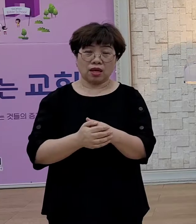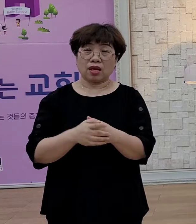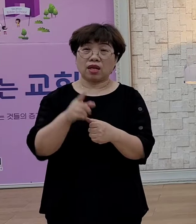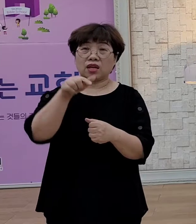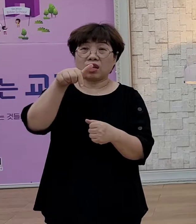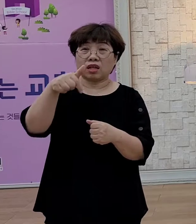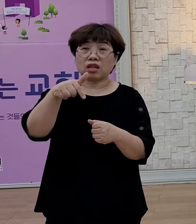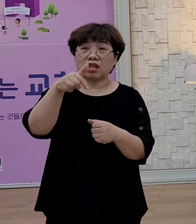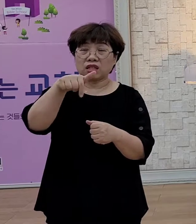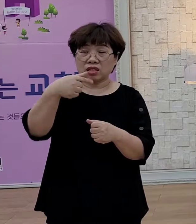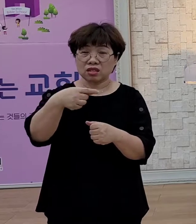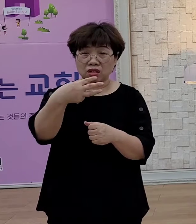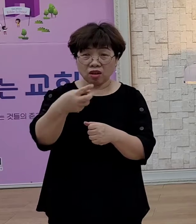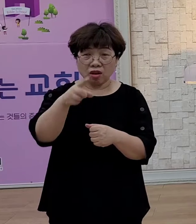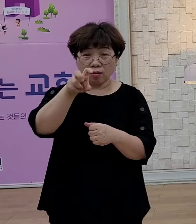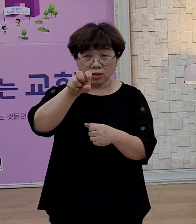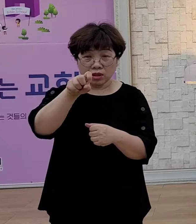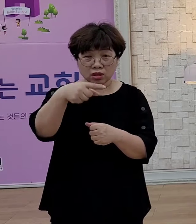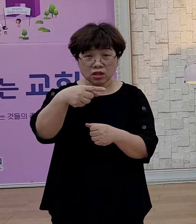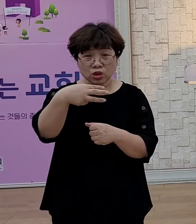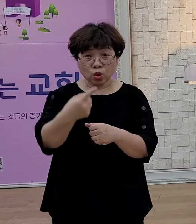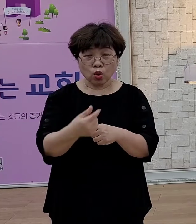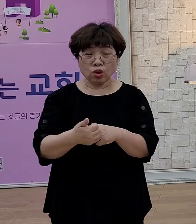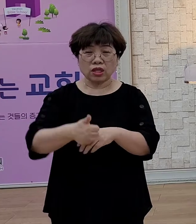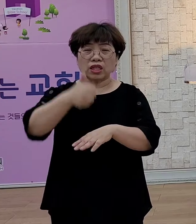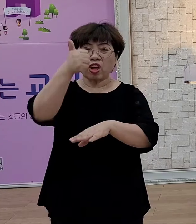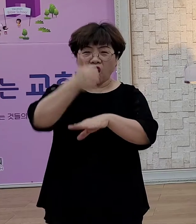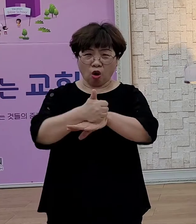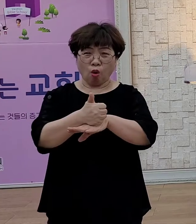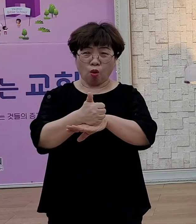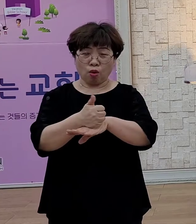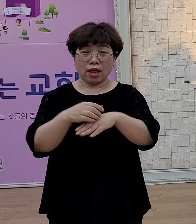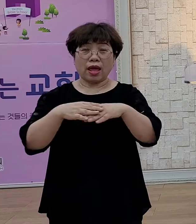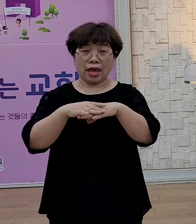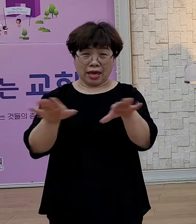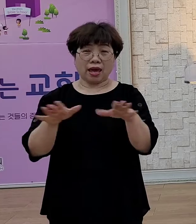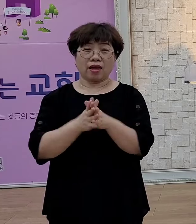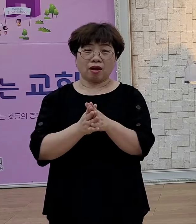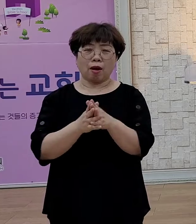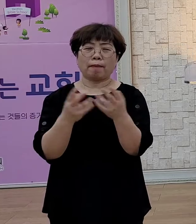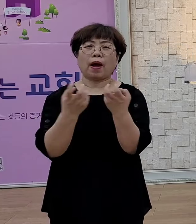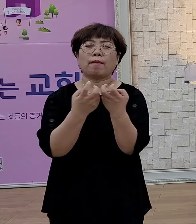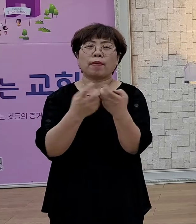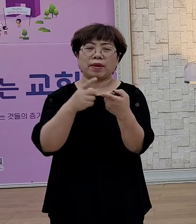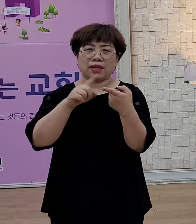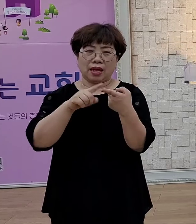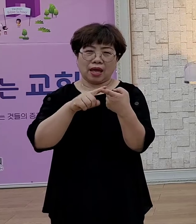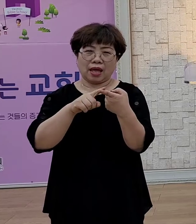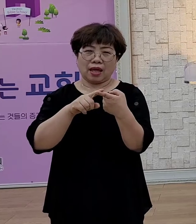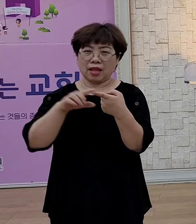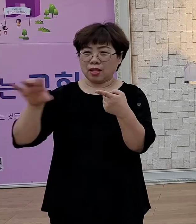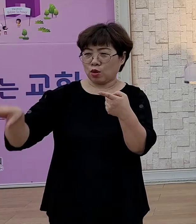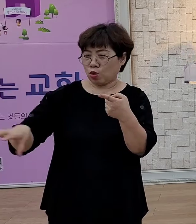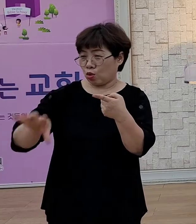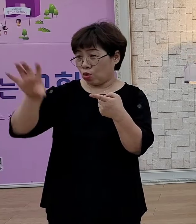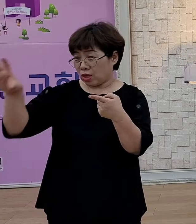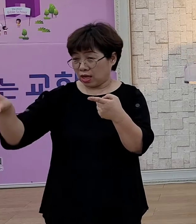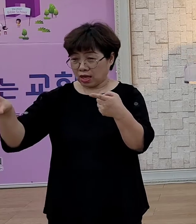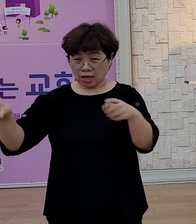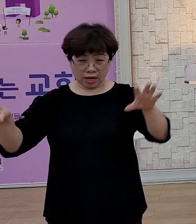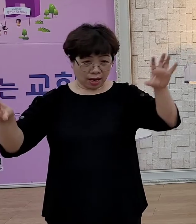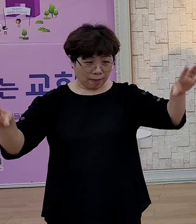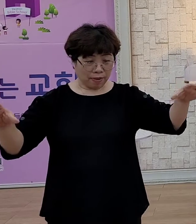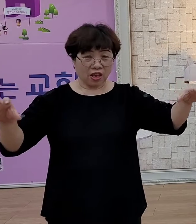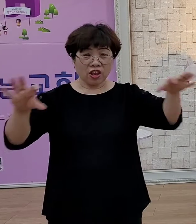말은 거기에서 해결책, 결론이다. 이런 모든 문제들 속에서 이렇게 하라라고 하는 이